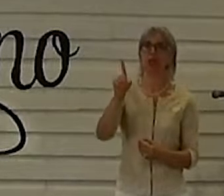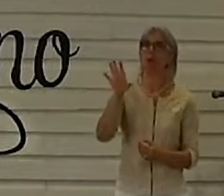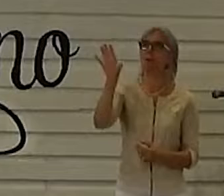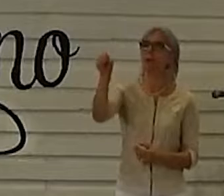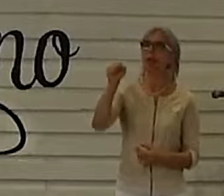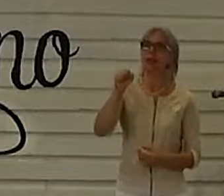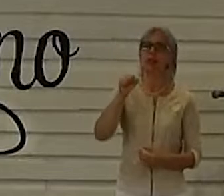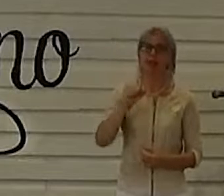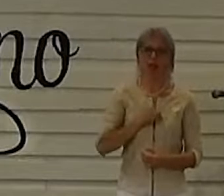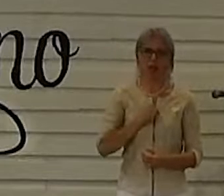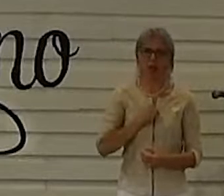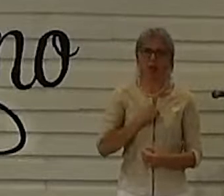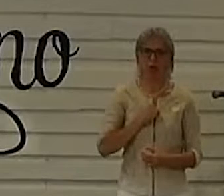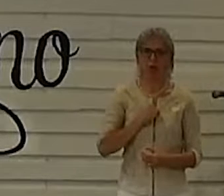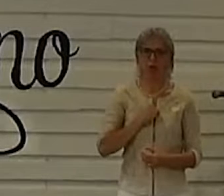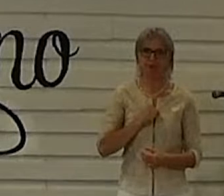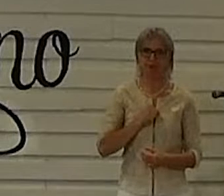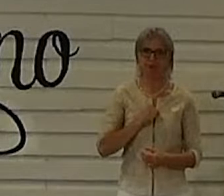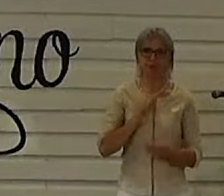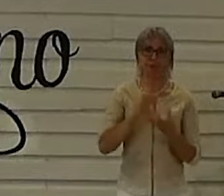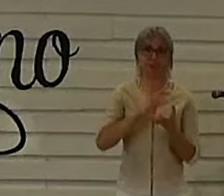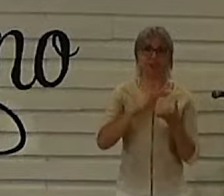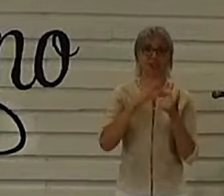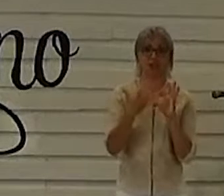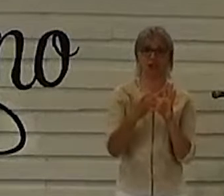Qualcuno che mi conosce da più di 20 anni lo sa questo.